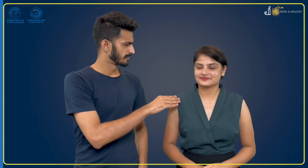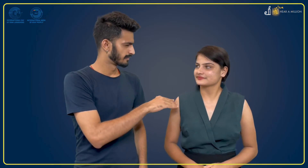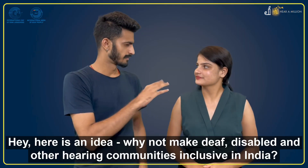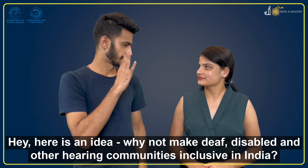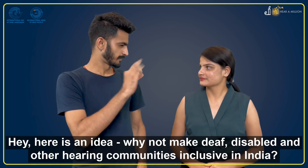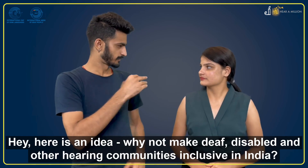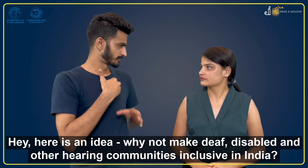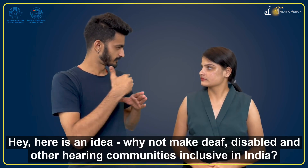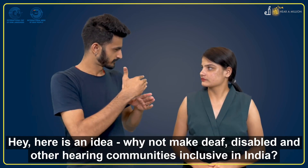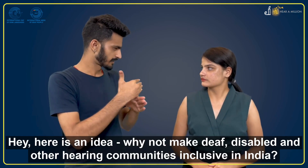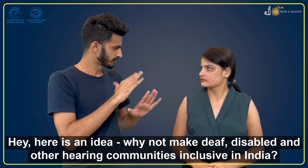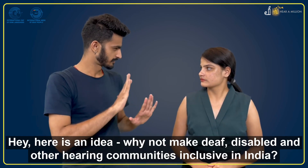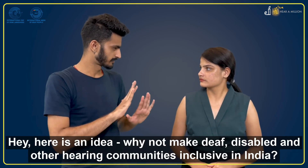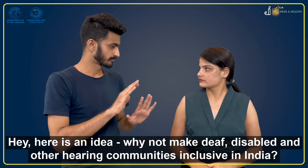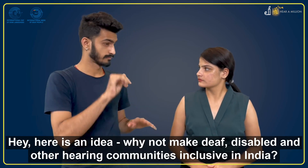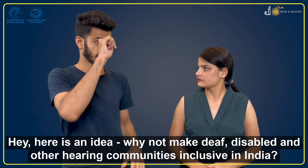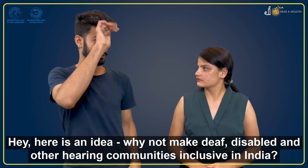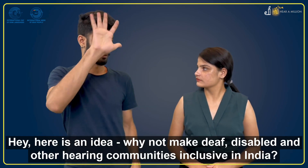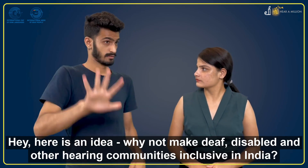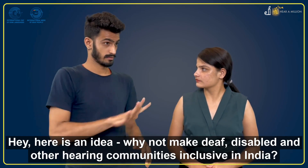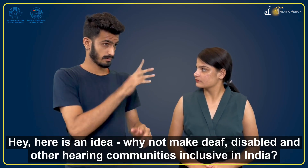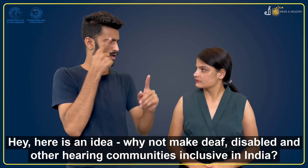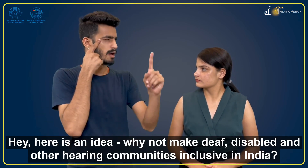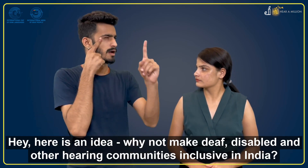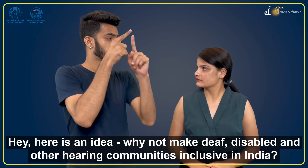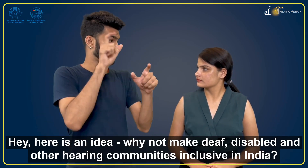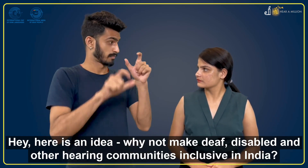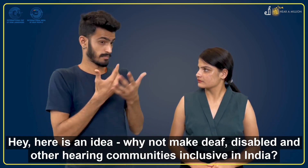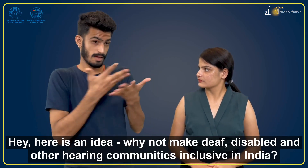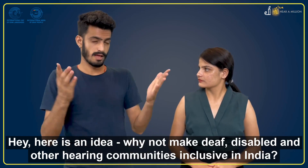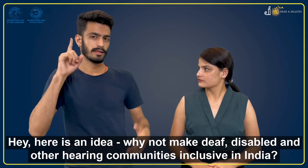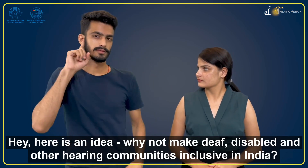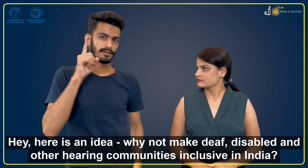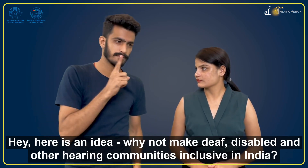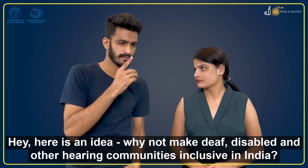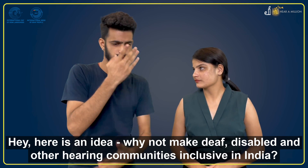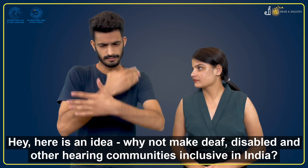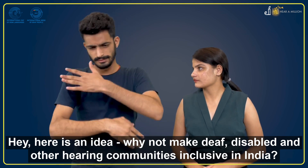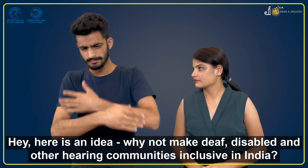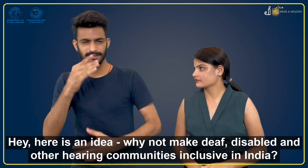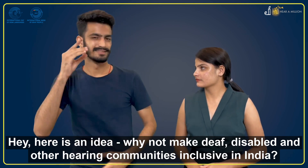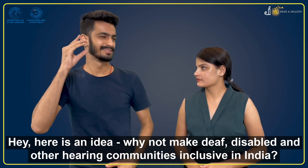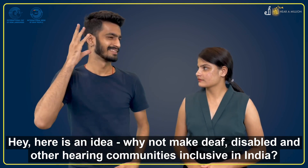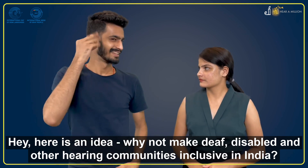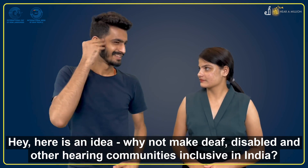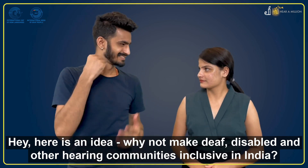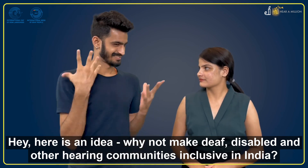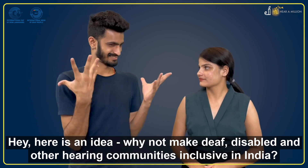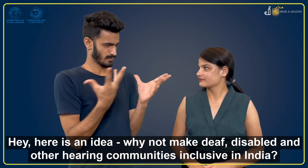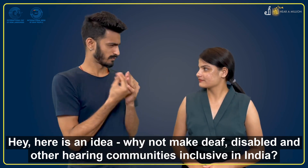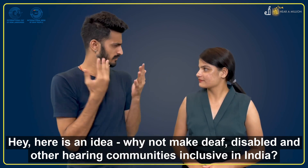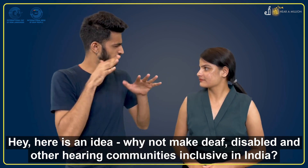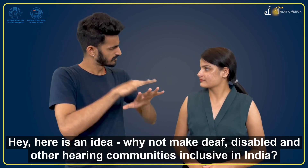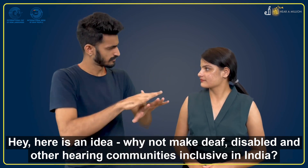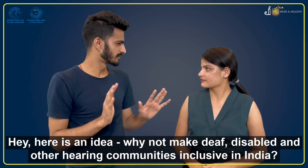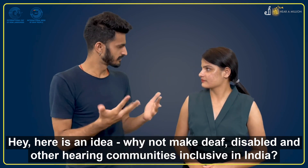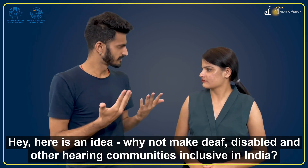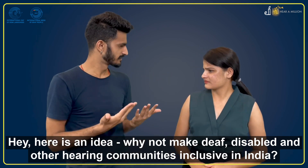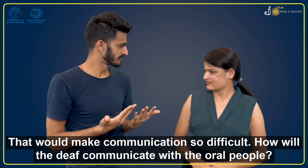ठीक है मेरे पास एक विचार है क्यों ना इंडिया में व विकलांग और सुनने वाले लोगों के संबंधों को समावेशी बनाया जाए